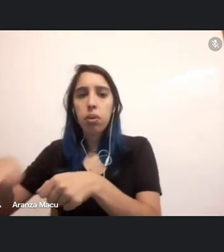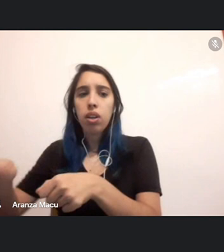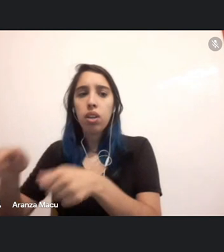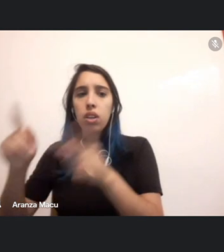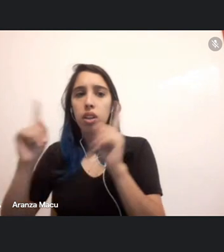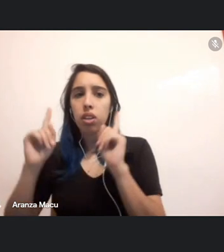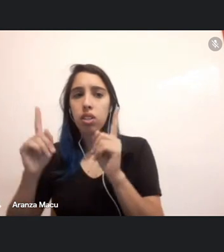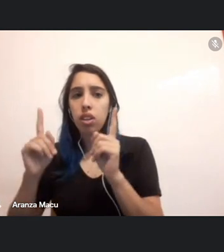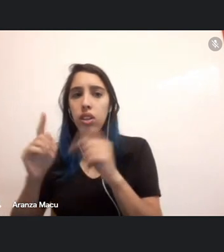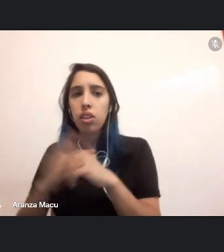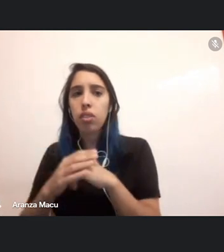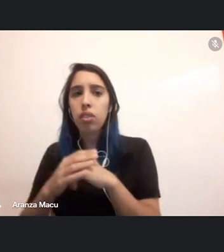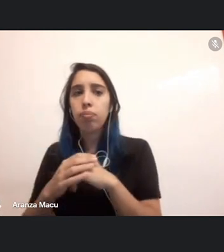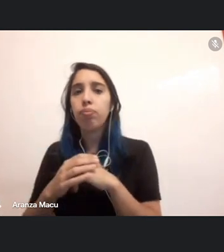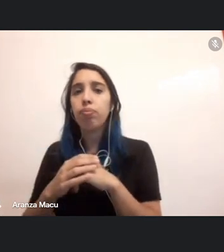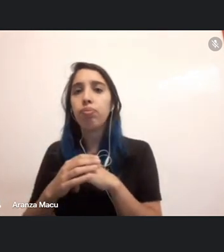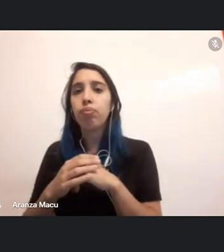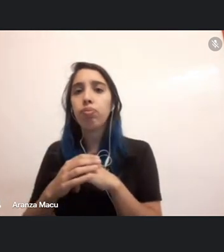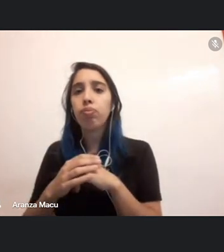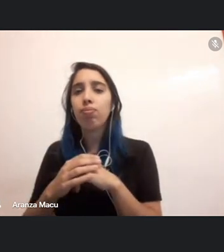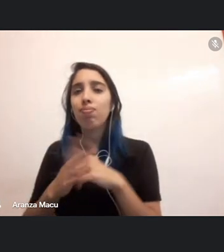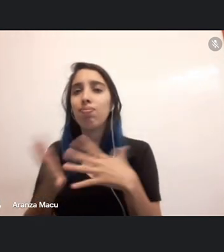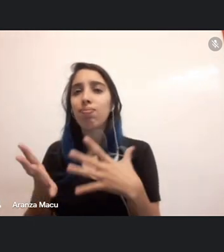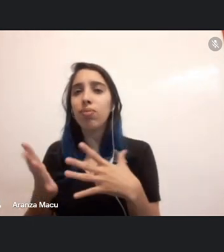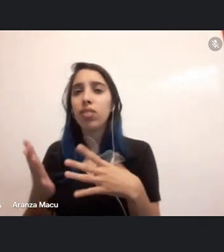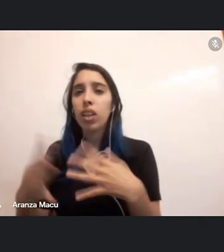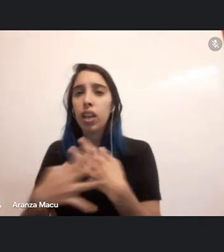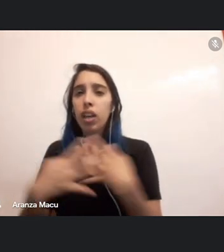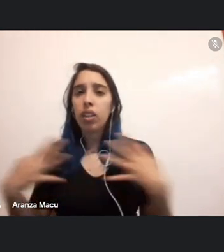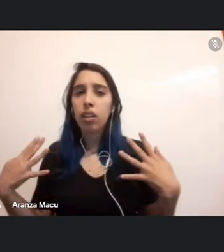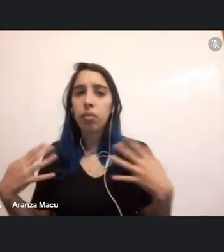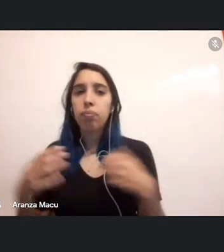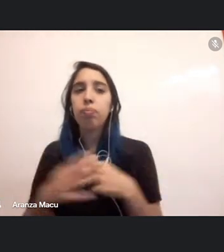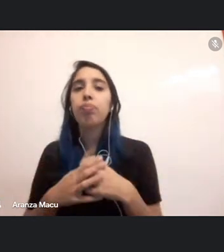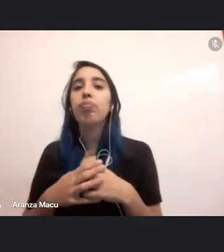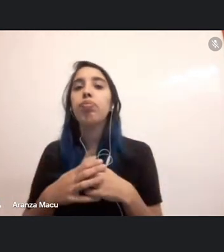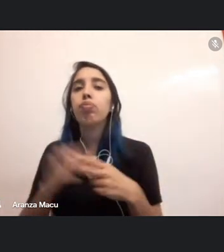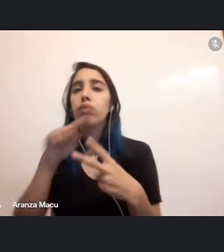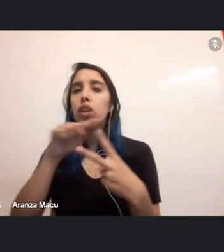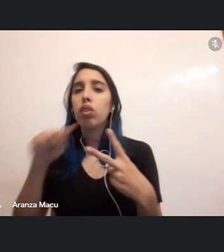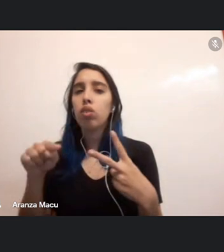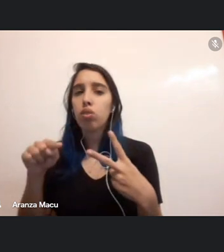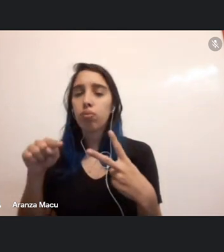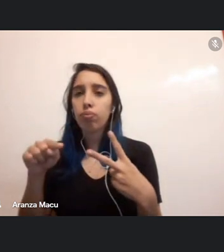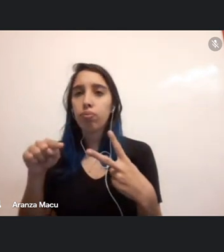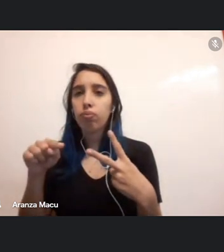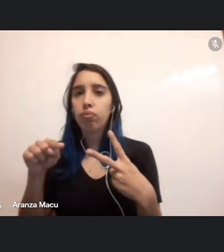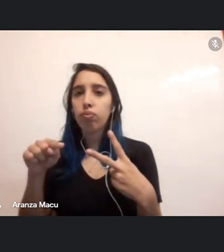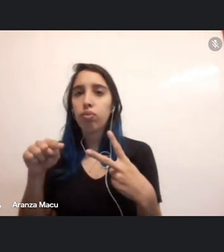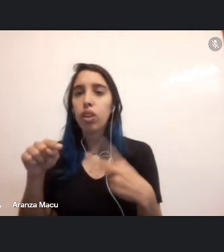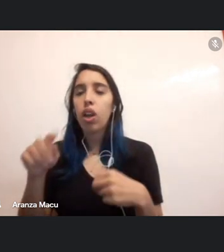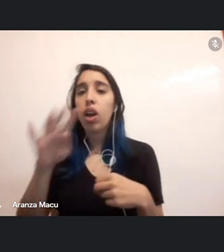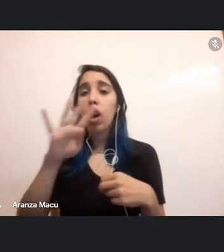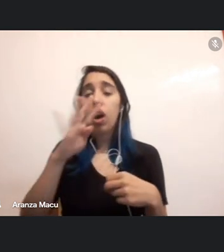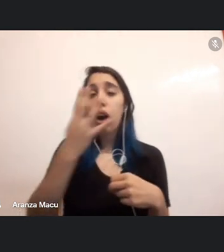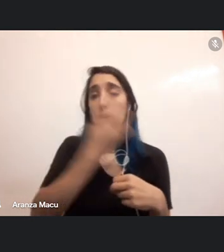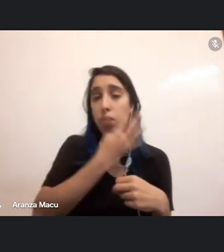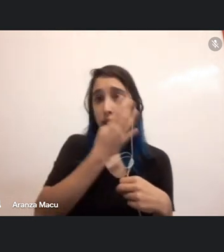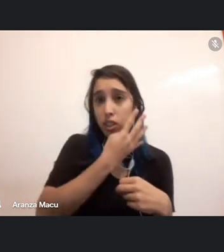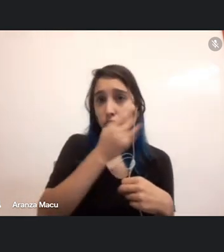esas carreras creo que es. Y los que están en amarillo son los que tengo como